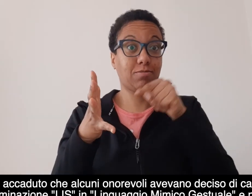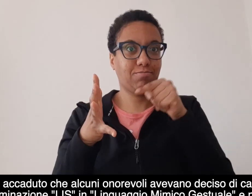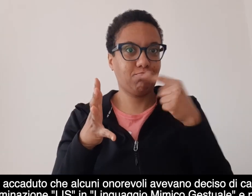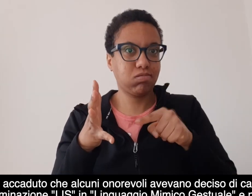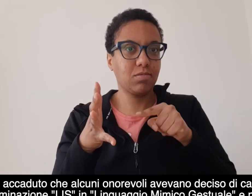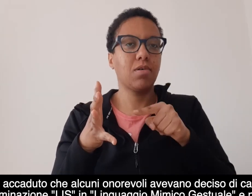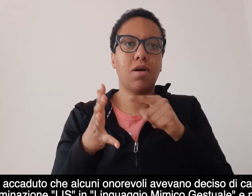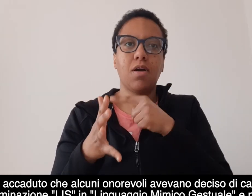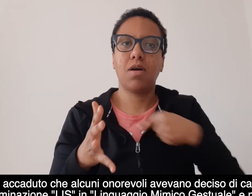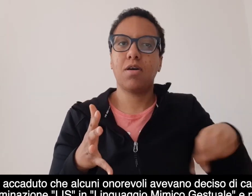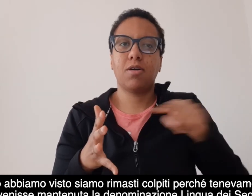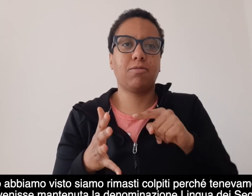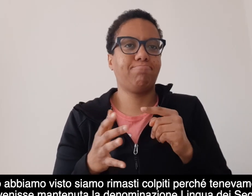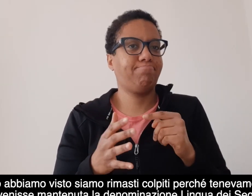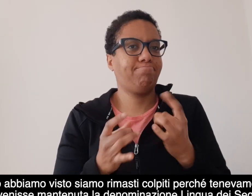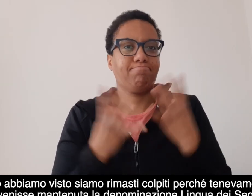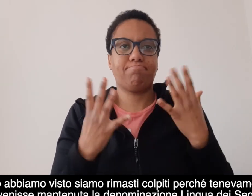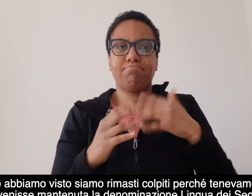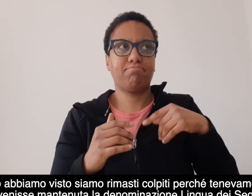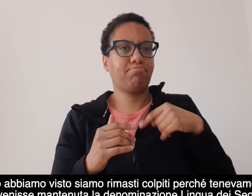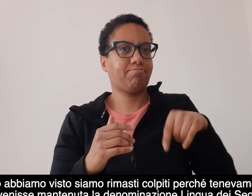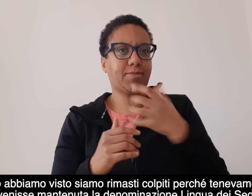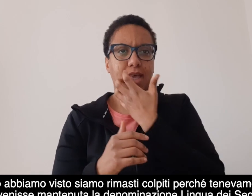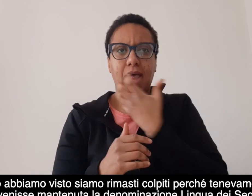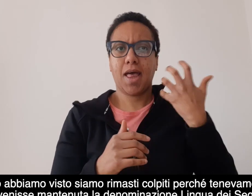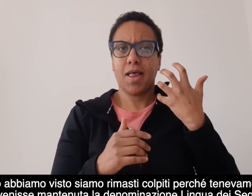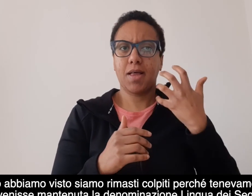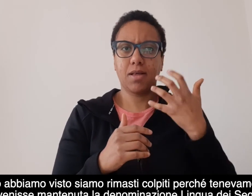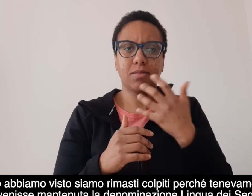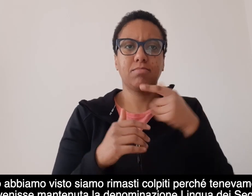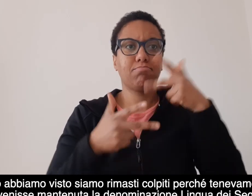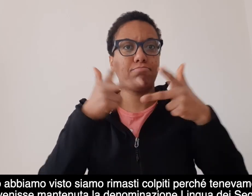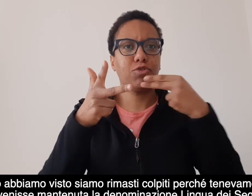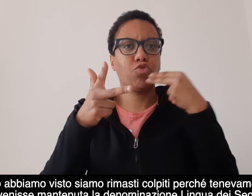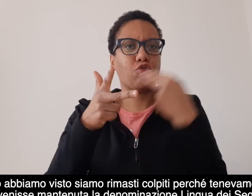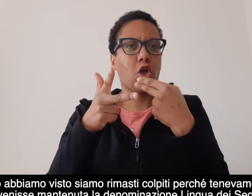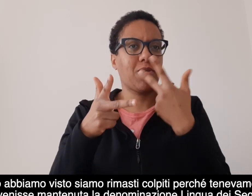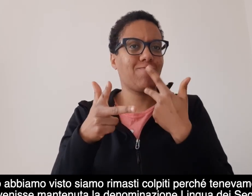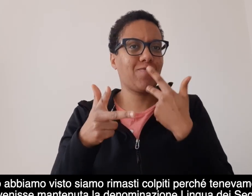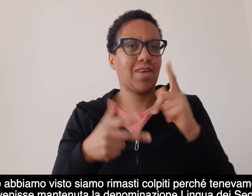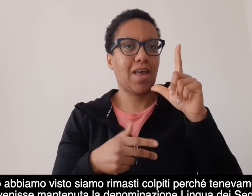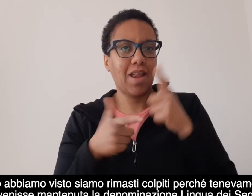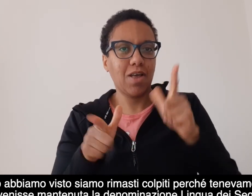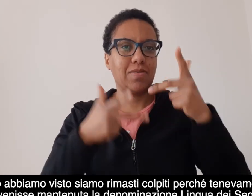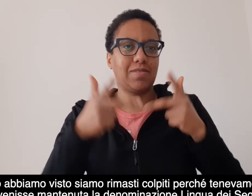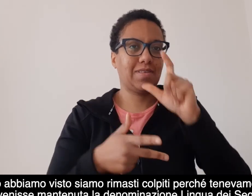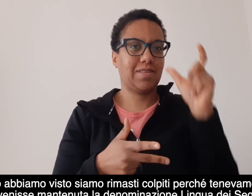e noi non appena lo abbiamo visto siamo subito rimasti colpiti perché tenevamo molto che venisse mantenuta la denominazione